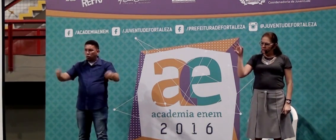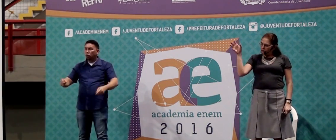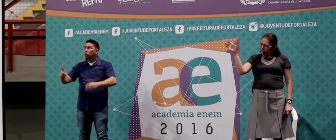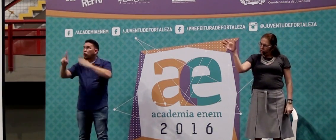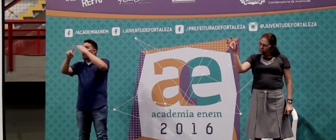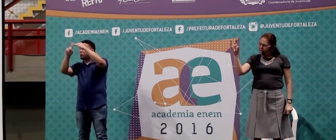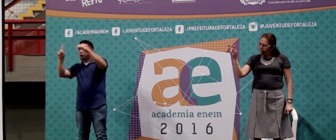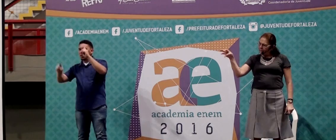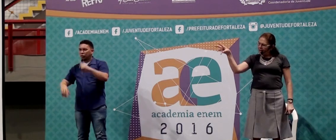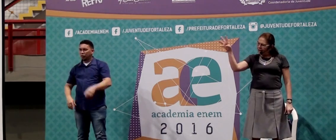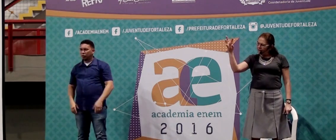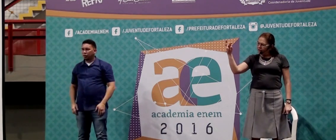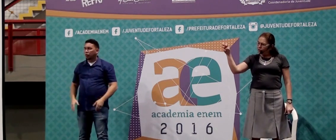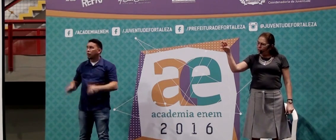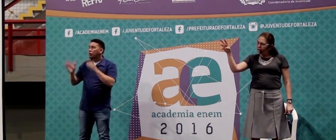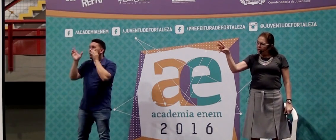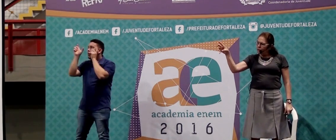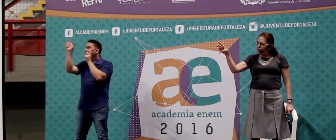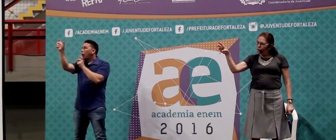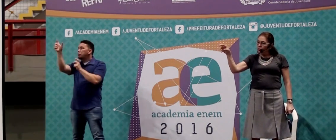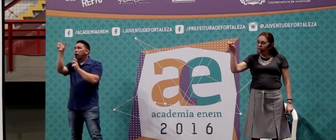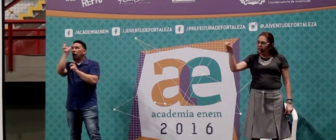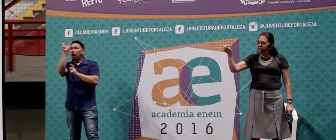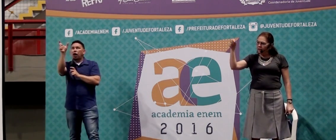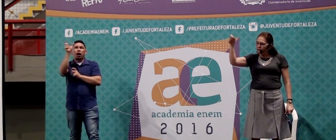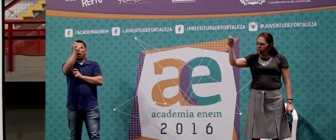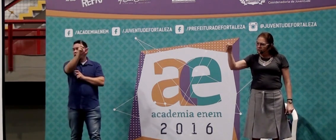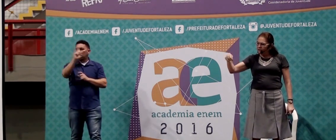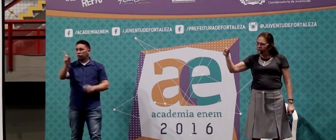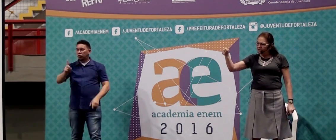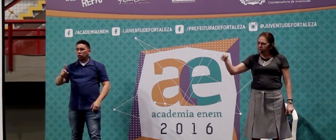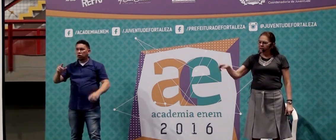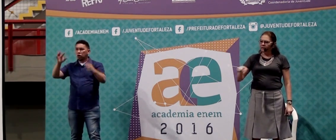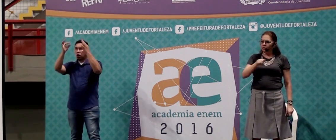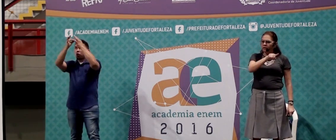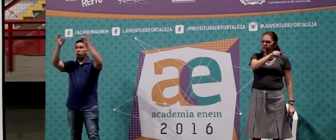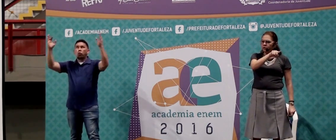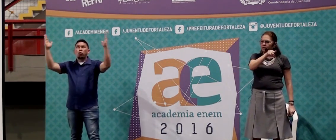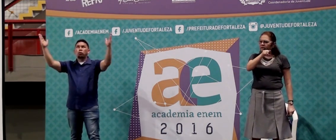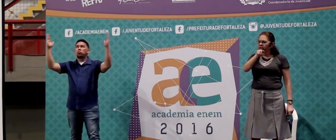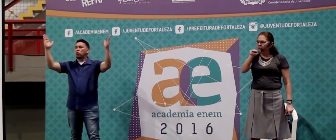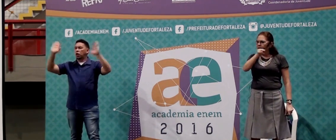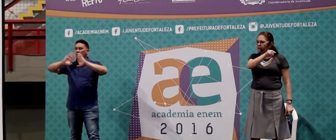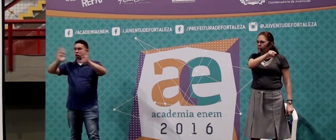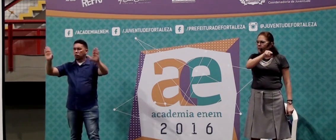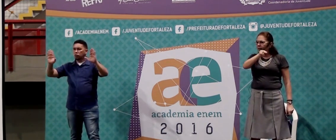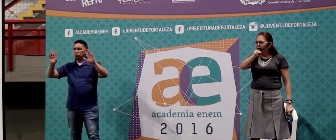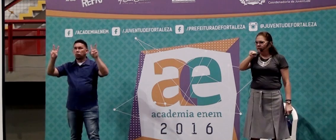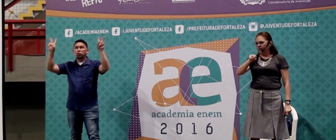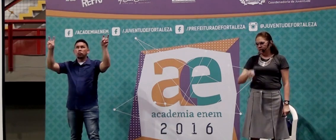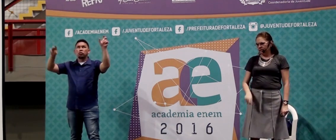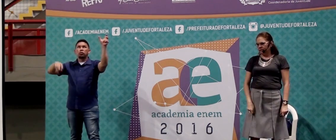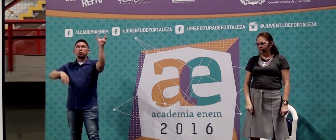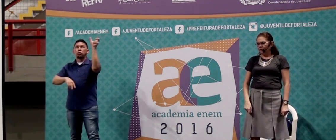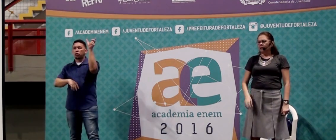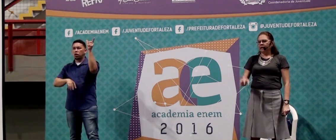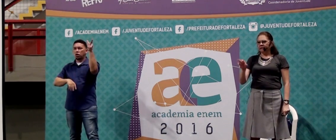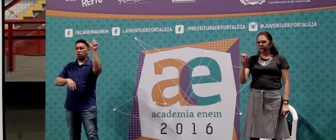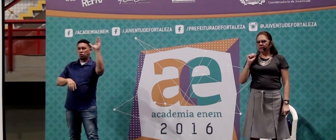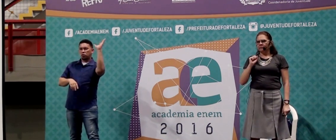é para você olhar a palavra do meio. O tema que você vai escrever o texto sempre tem uma palavra